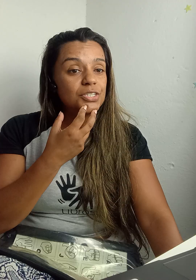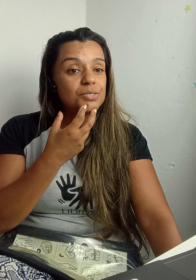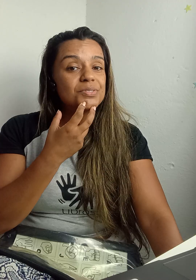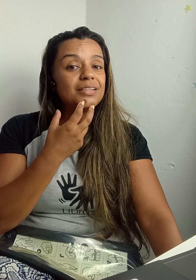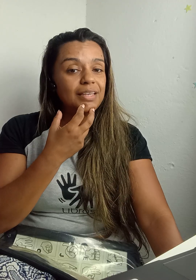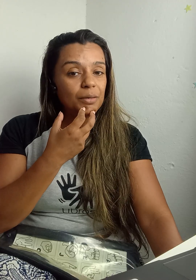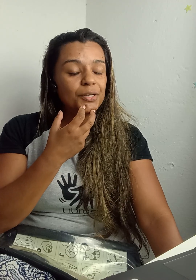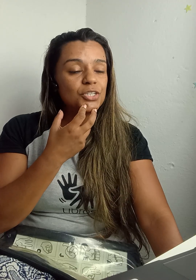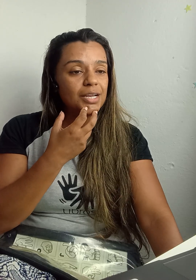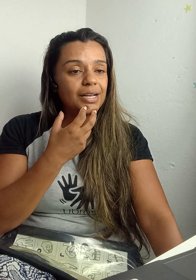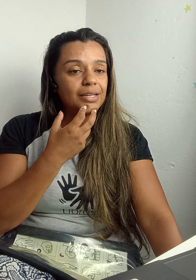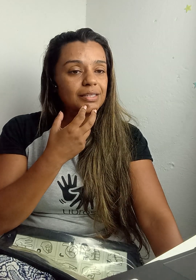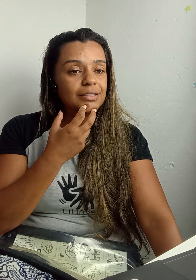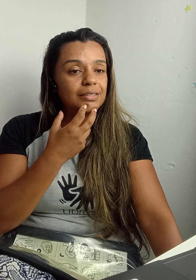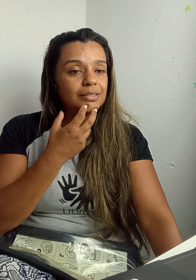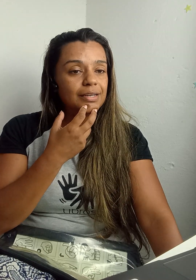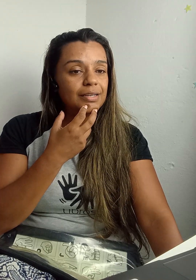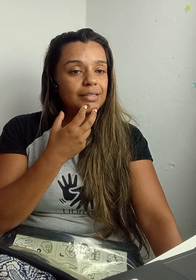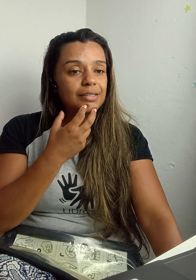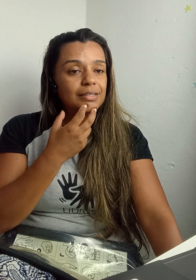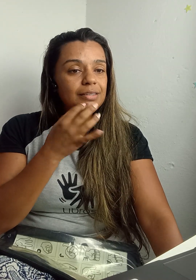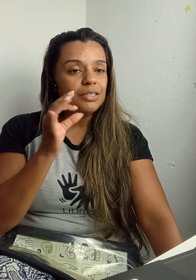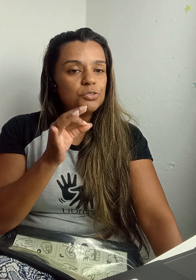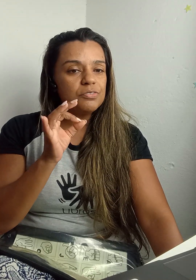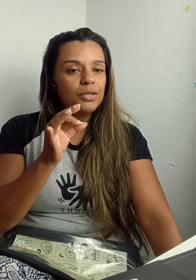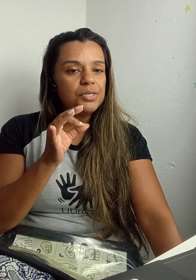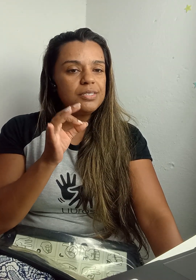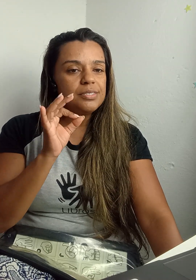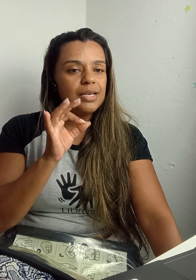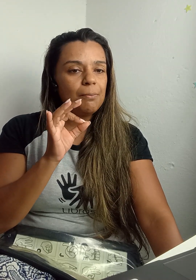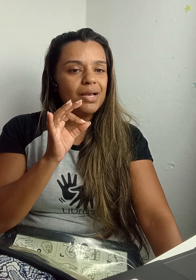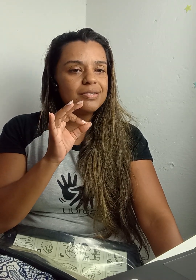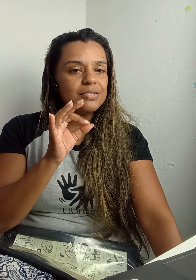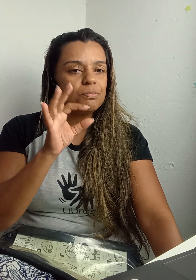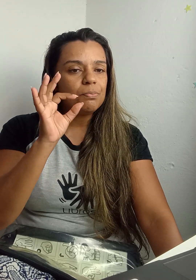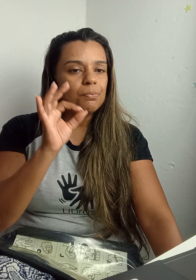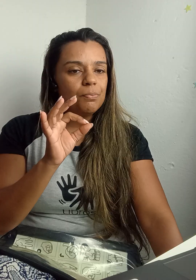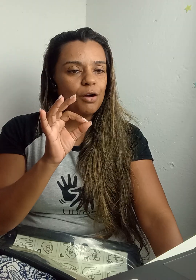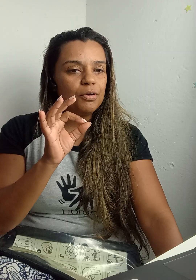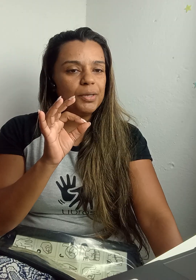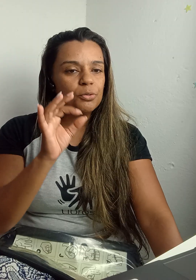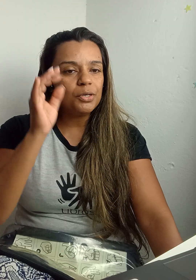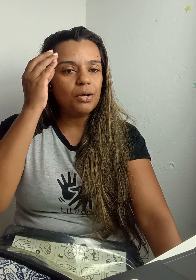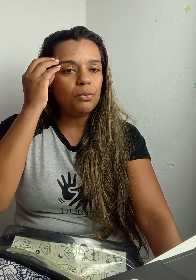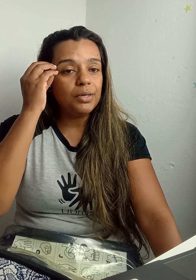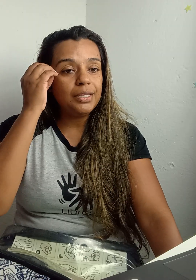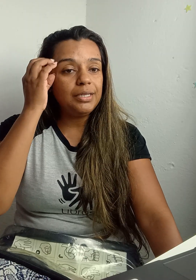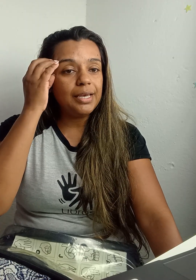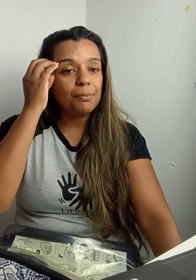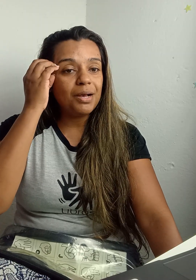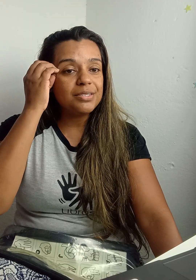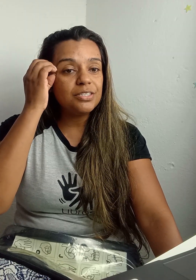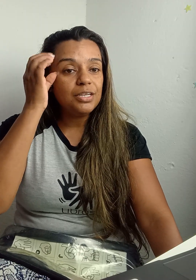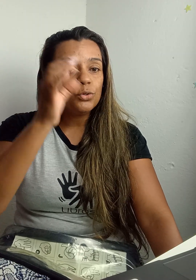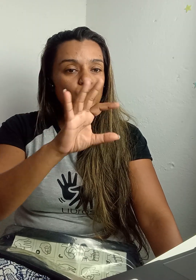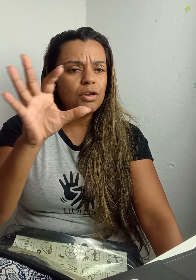importantíssimo, você tem que praticar, tá? Não desvalorize a base. Alfabeto manual, ele é a base. Tudo que eu